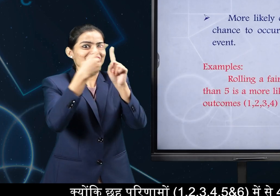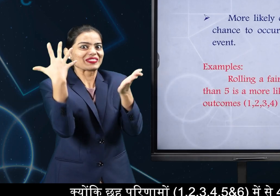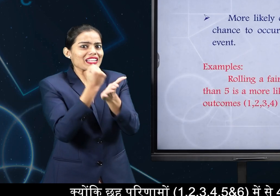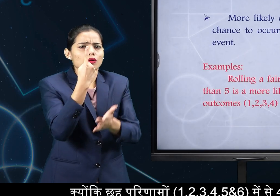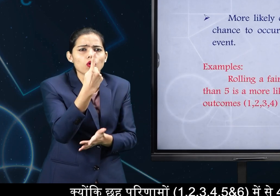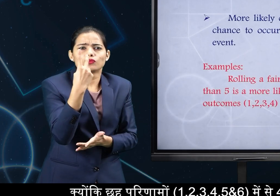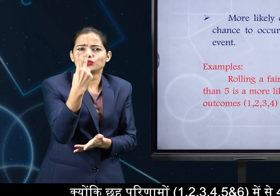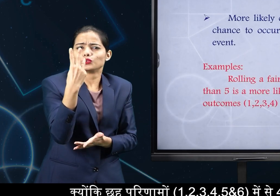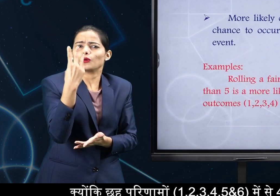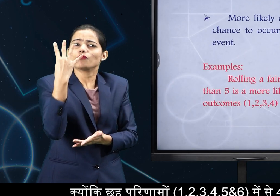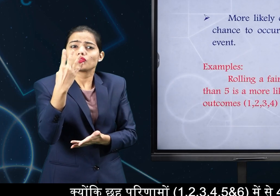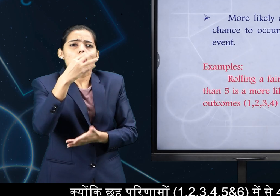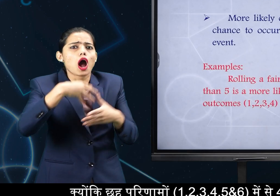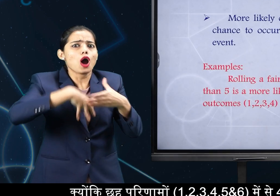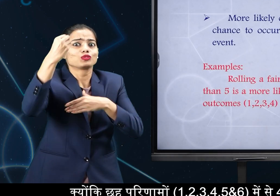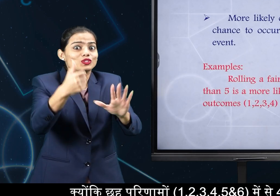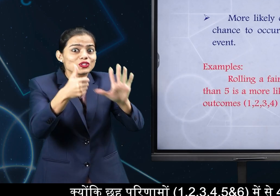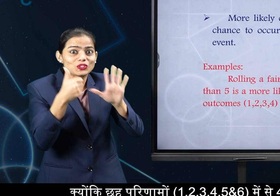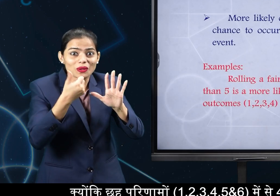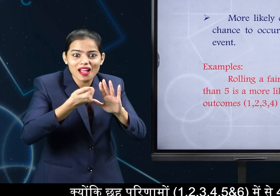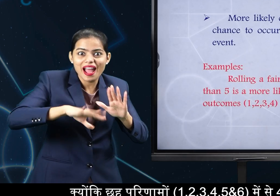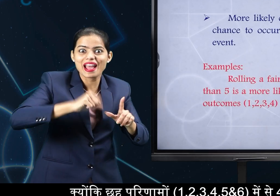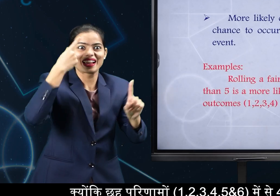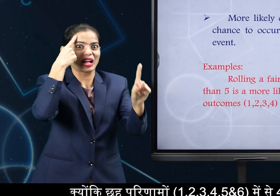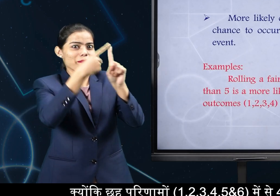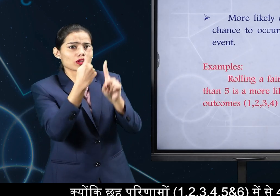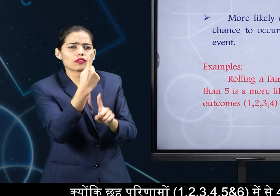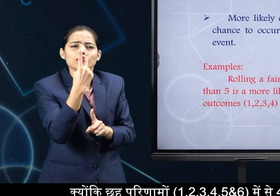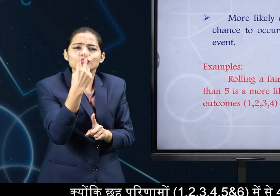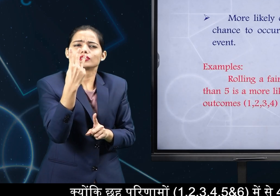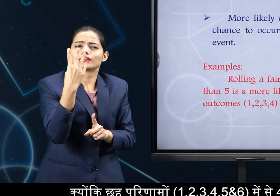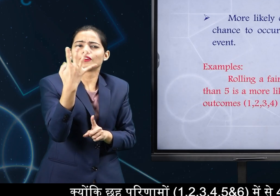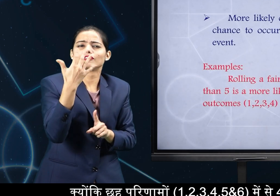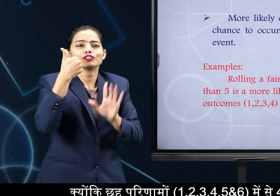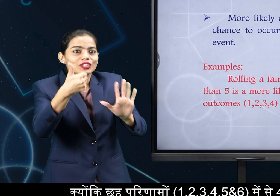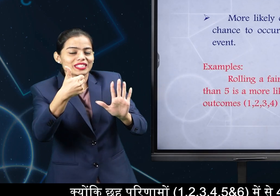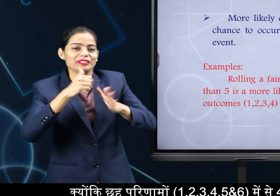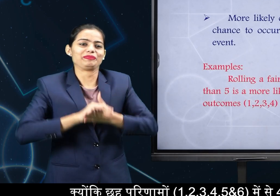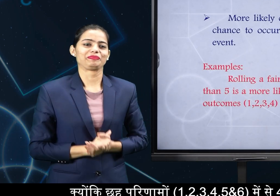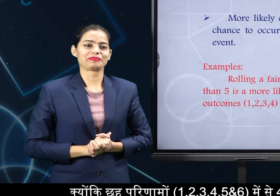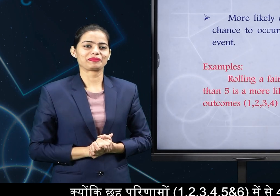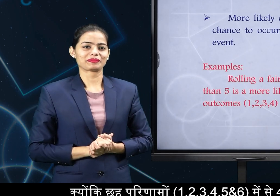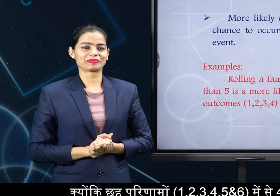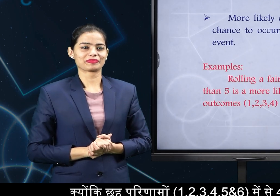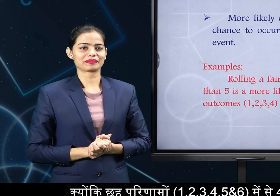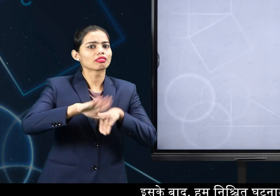क्योंकि छह परिणामों 1 से 6 में से 4 अनुकूल परिणाम 1, 2, 3, 4, 4 हैं।